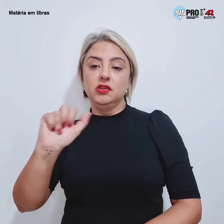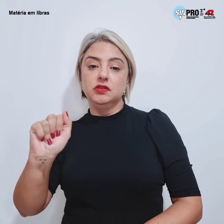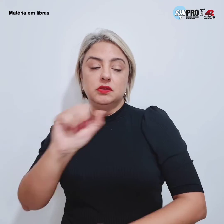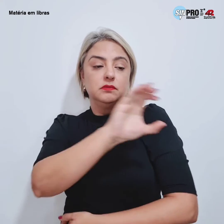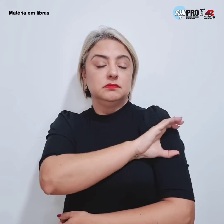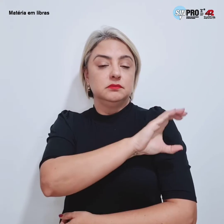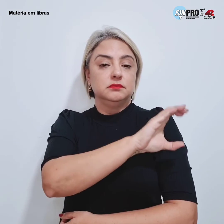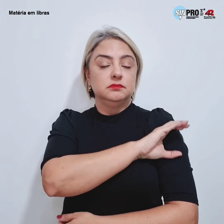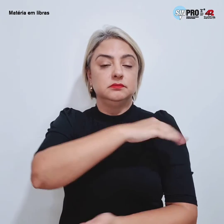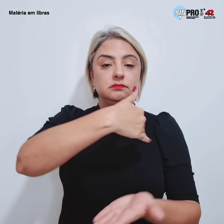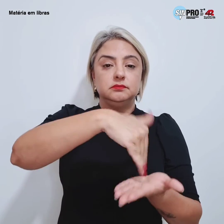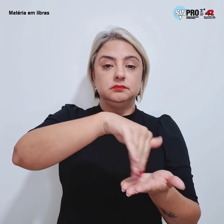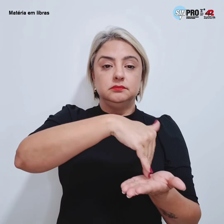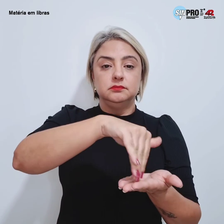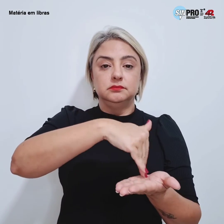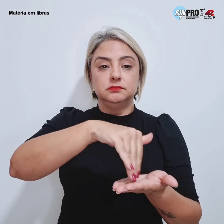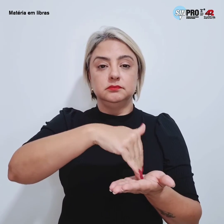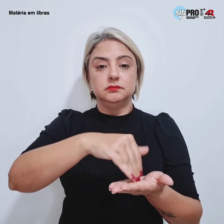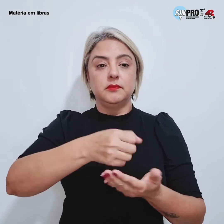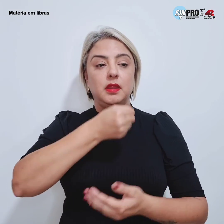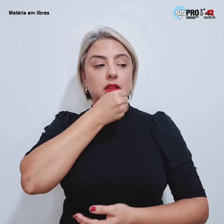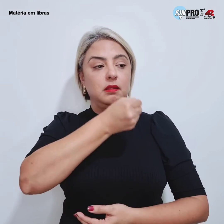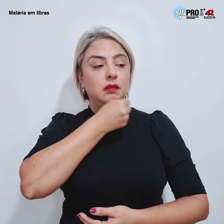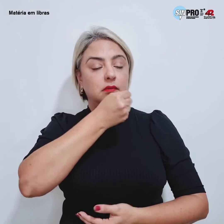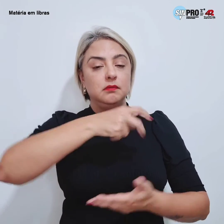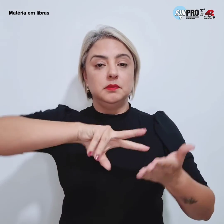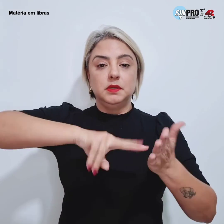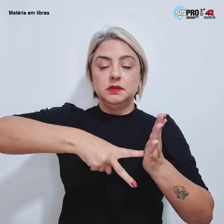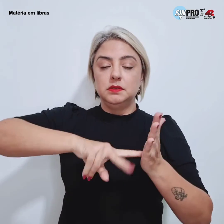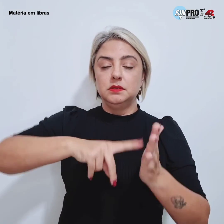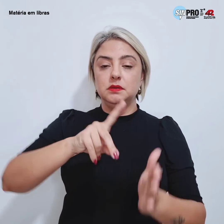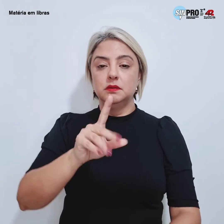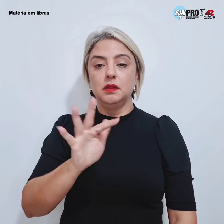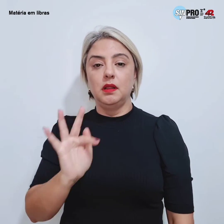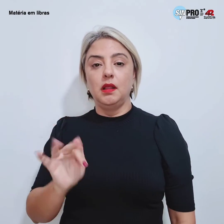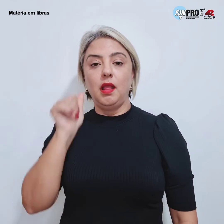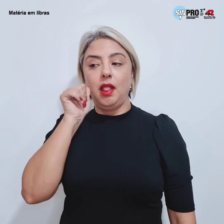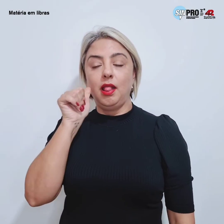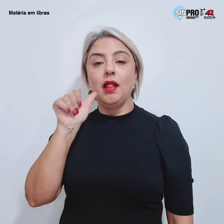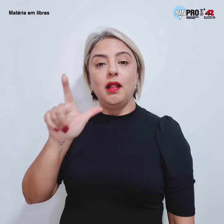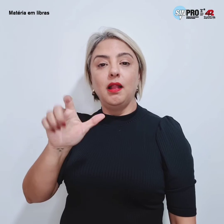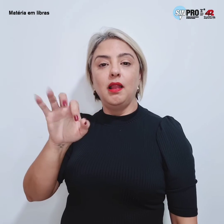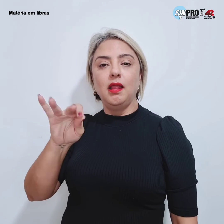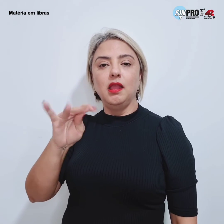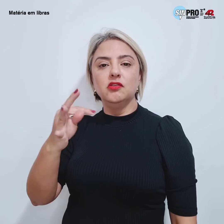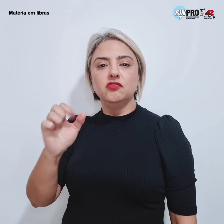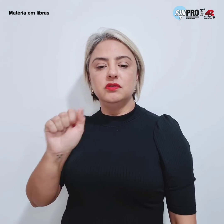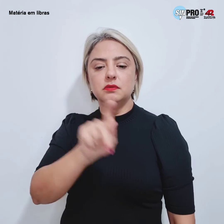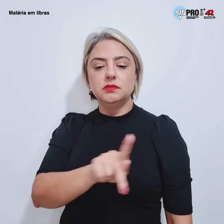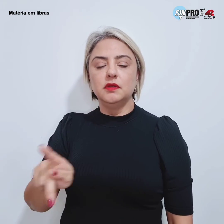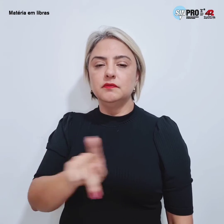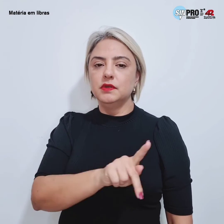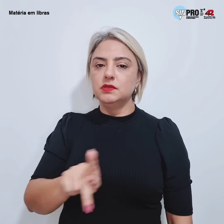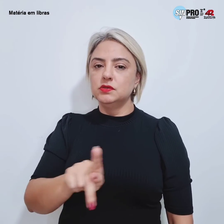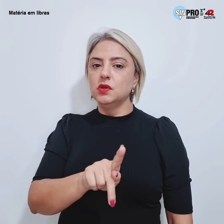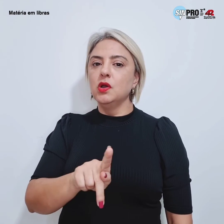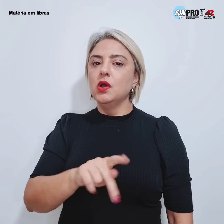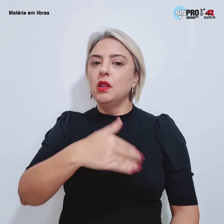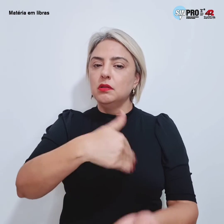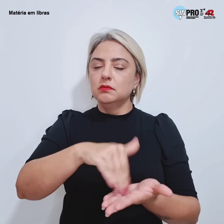Letícia Montondon, coordenadora da Secretaria de Imprensa do Simpro-DF. Letícia é professora da